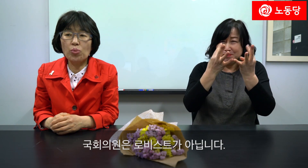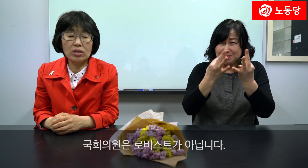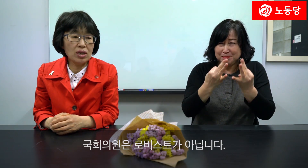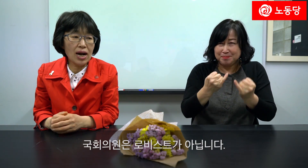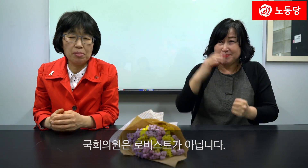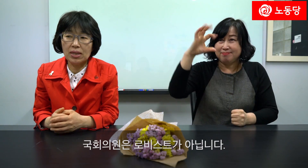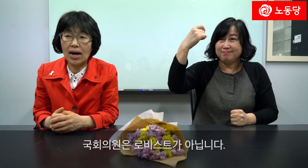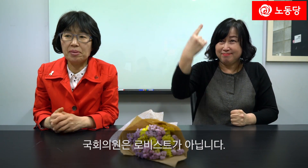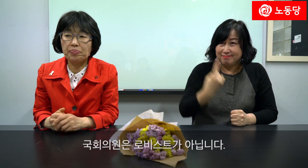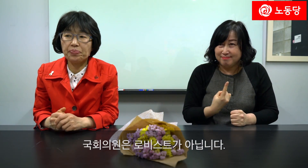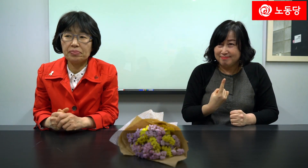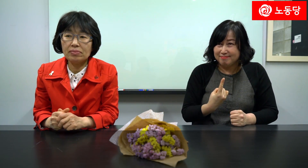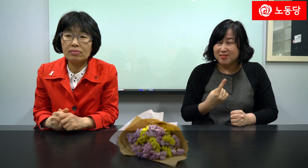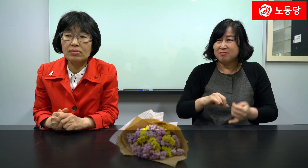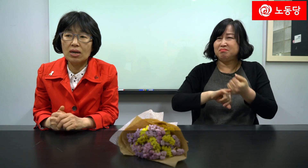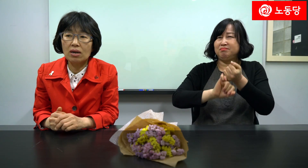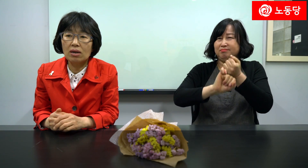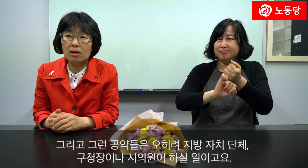국회의원은 로비스트가 아닙니다.